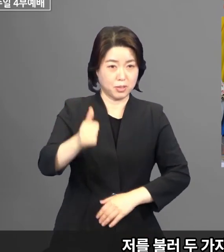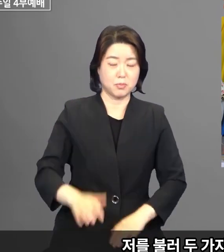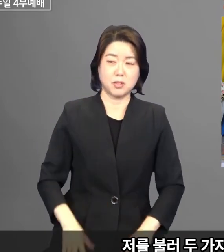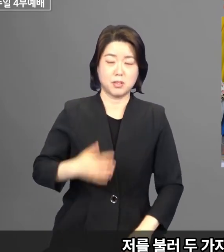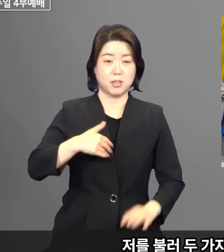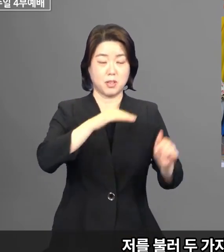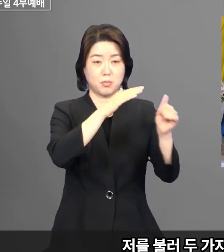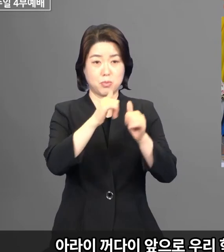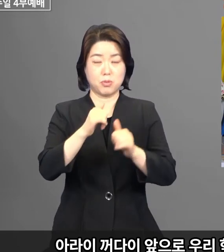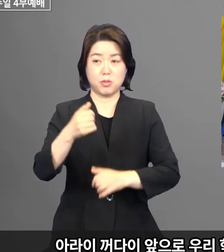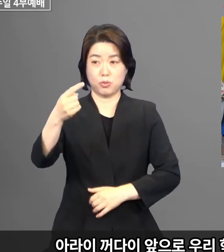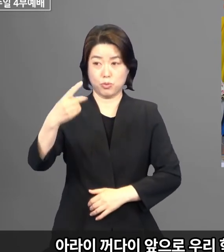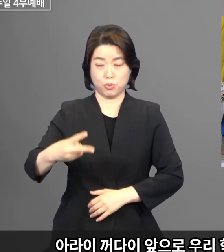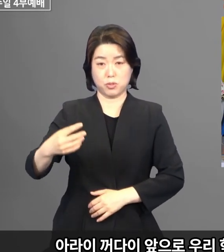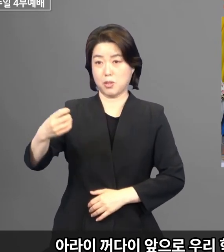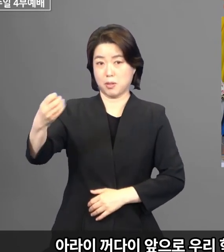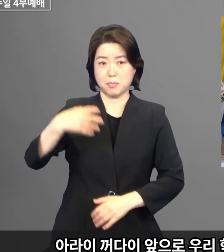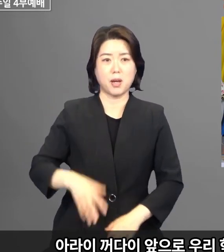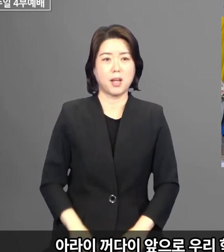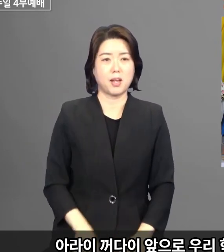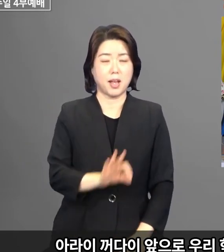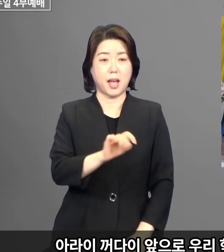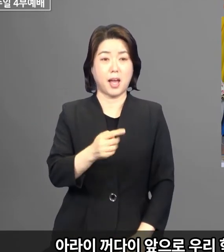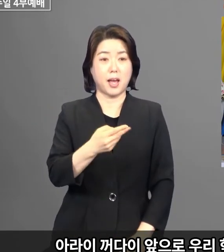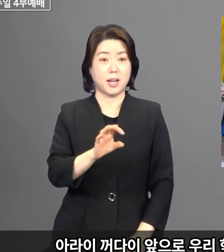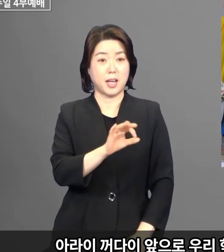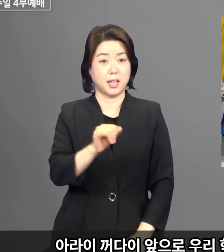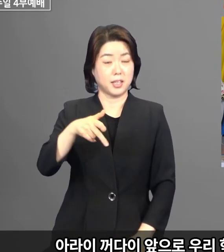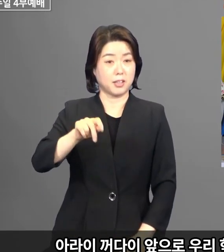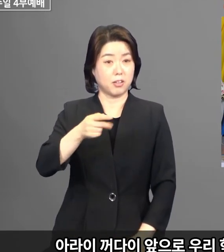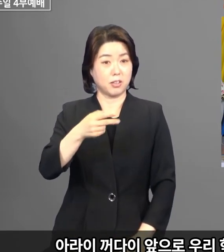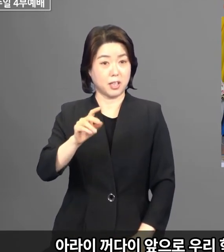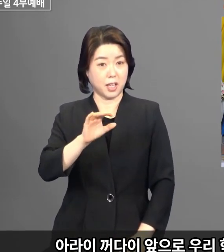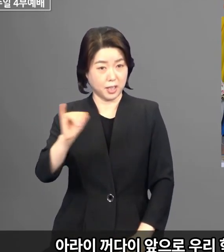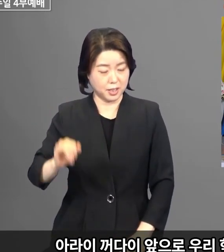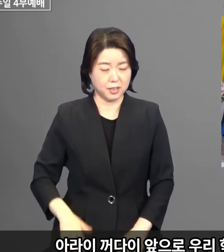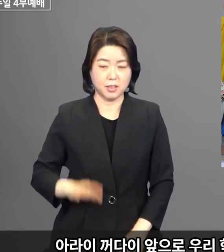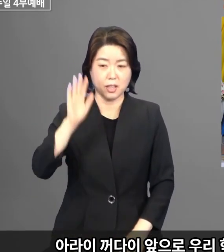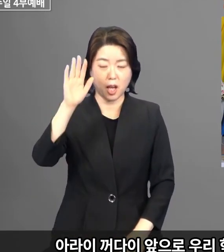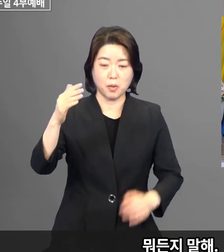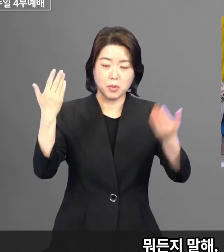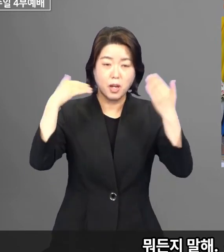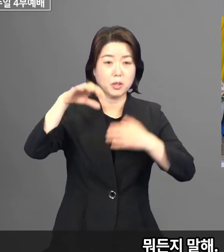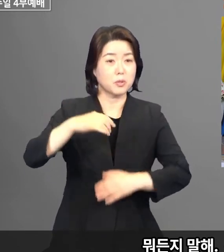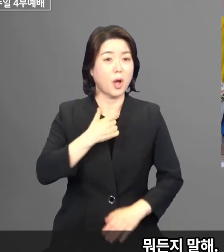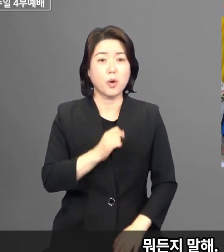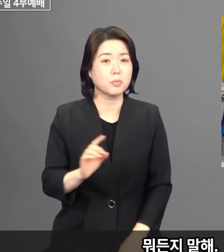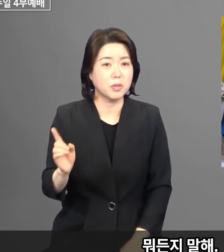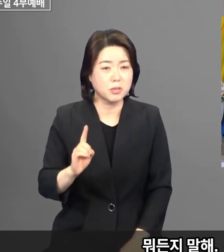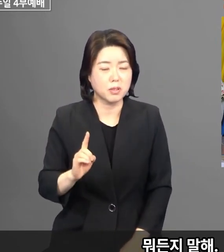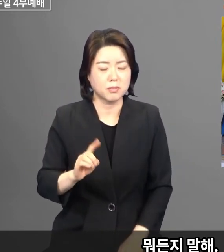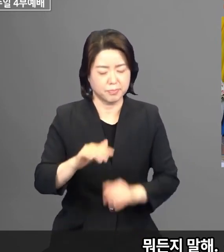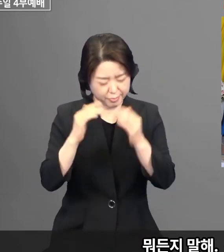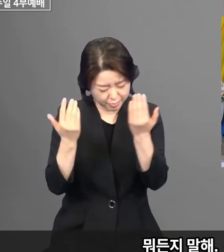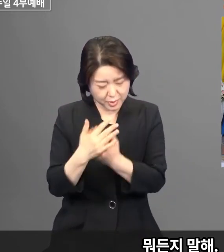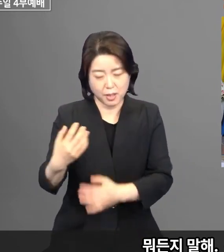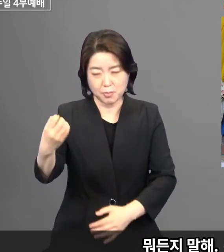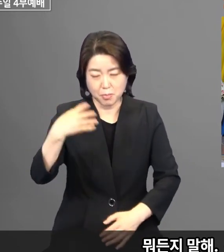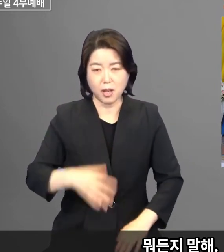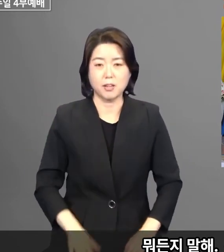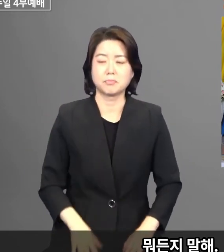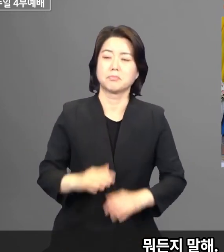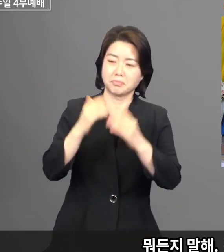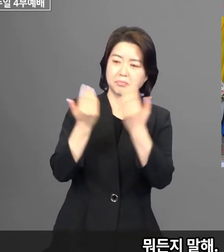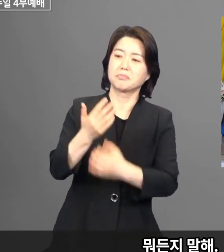얘기를 했습니다. 아라이 꺼다이, 앞으로 우리 학교에서 하고 싶은 게 있으면 뭐든지 말해,